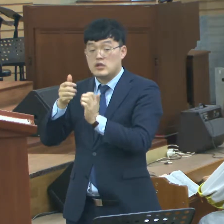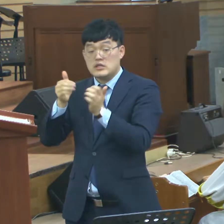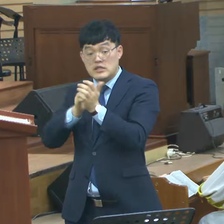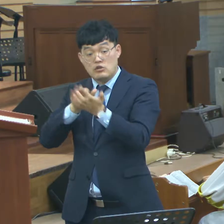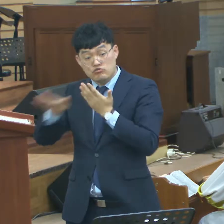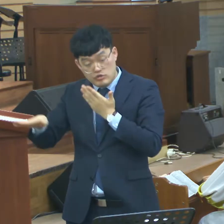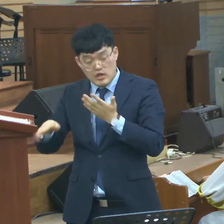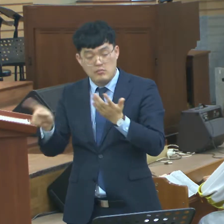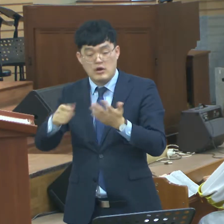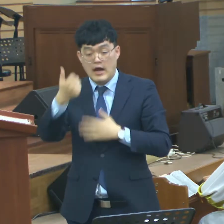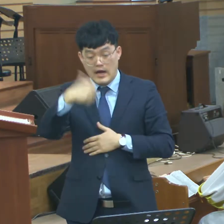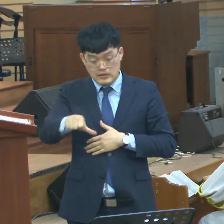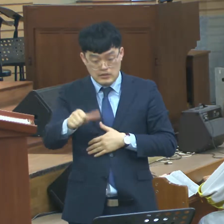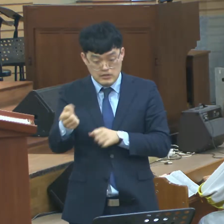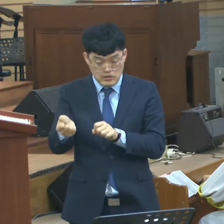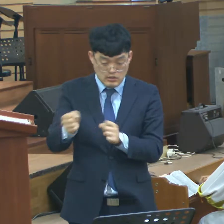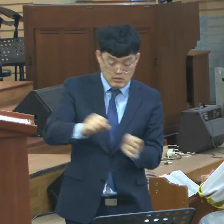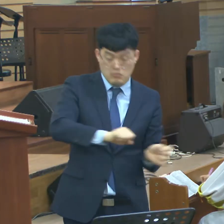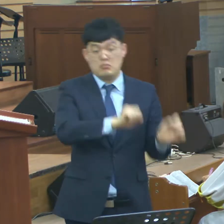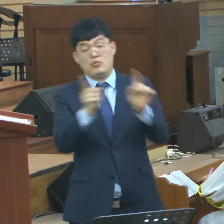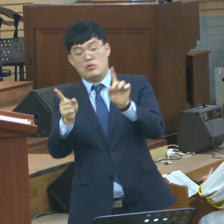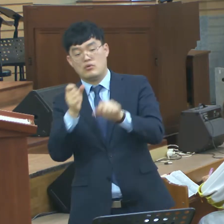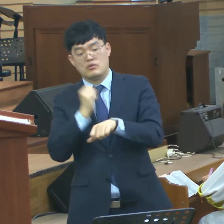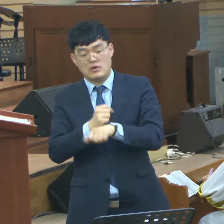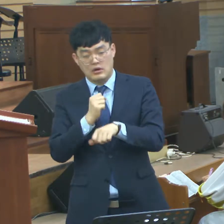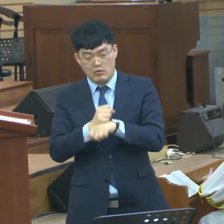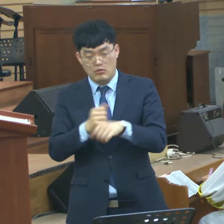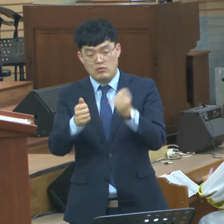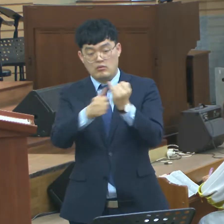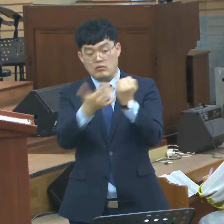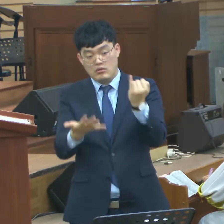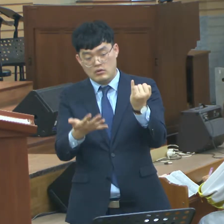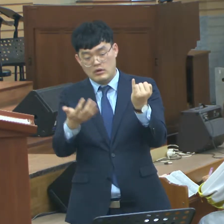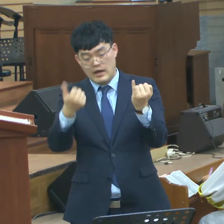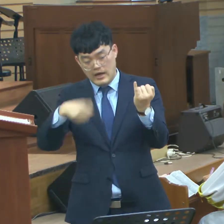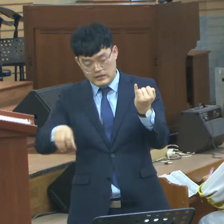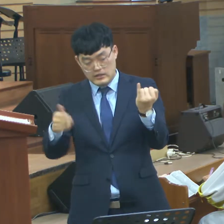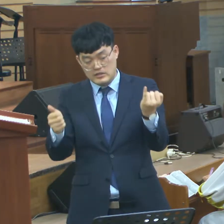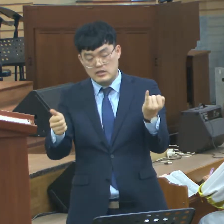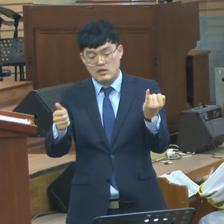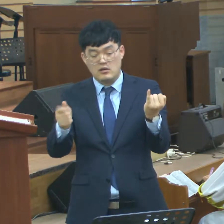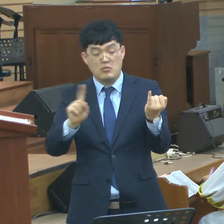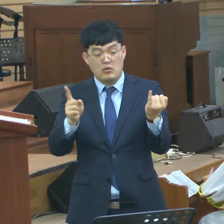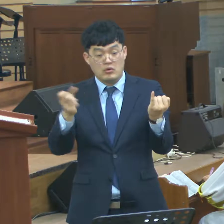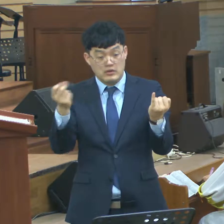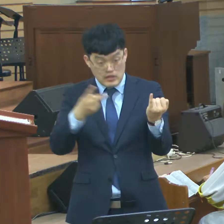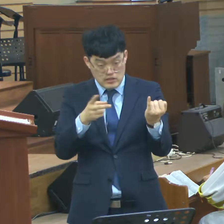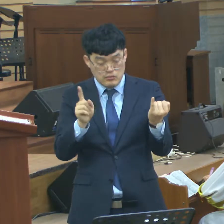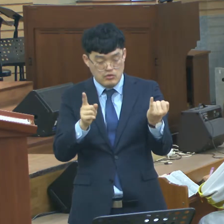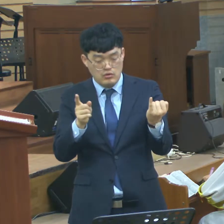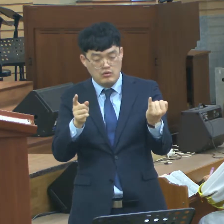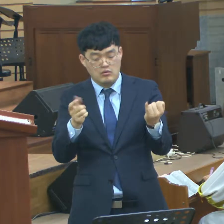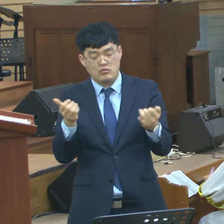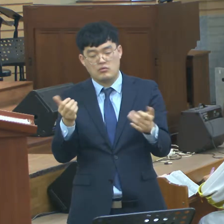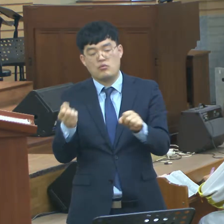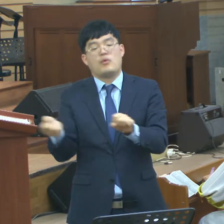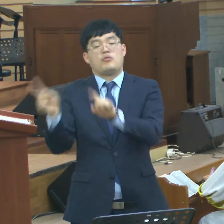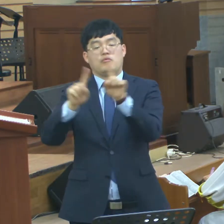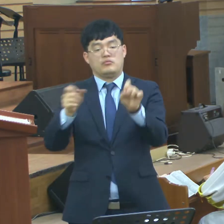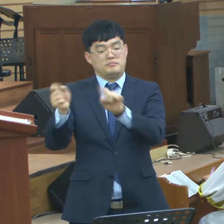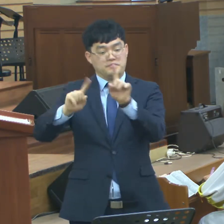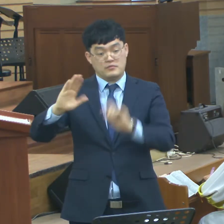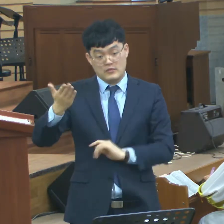그래서 아이를 살려서 엄마의 품에 안깁니다. 이런 일을 통해서 엘리야는 점점 더